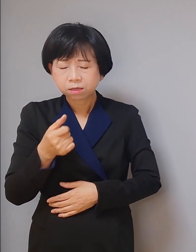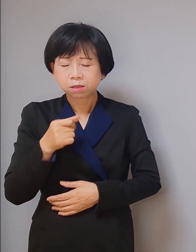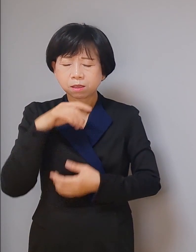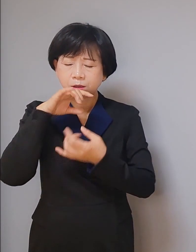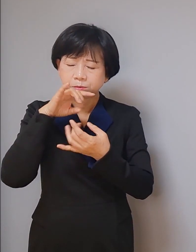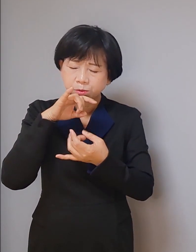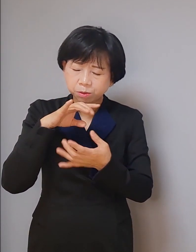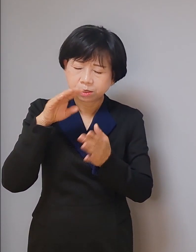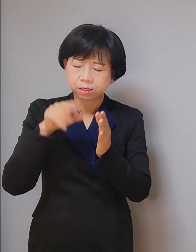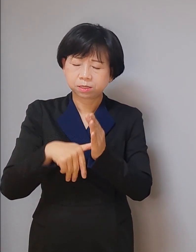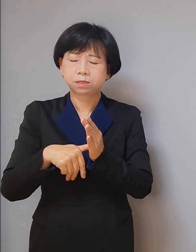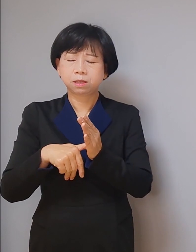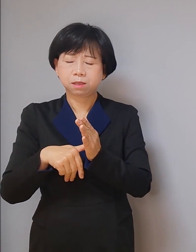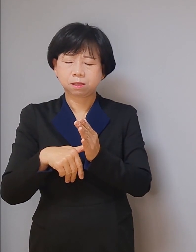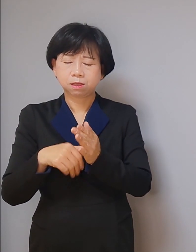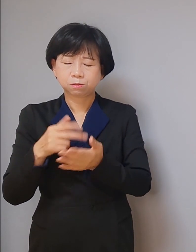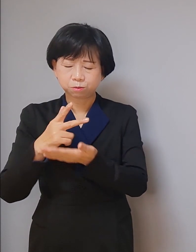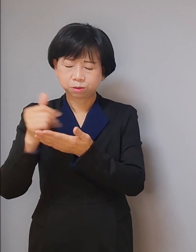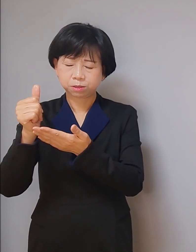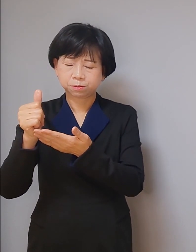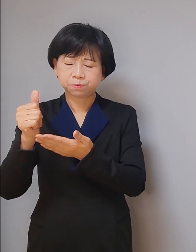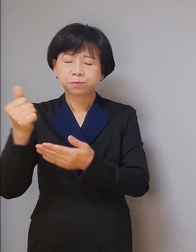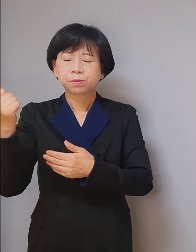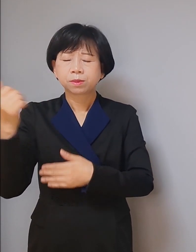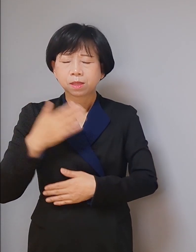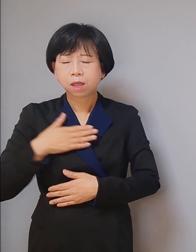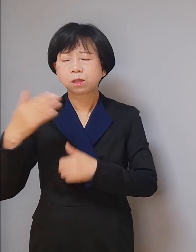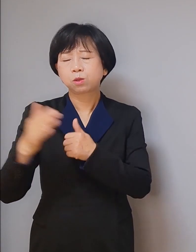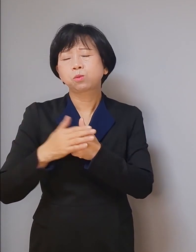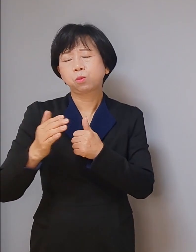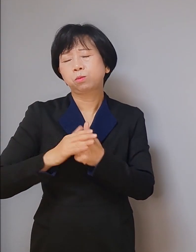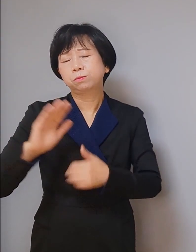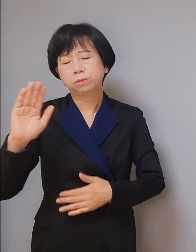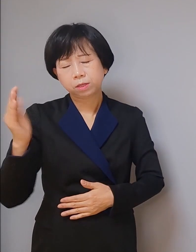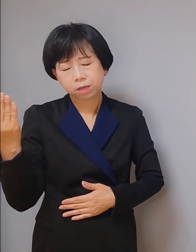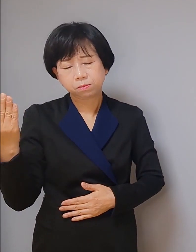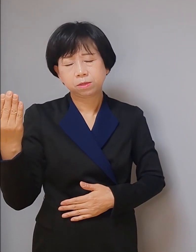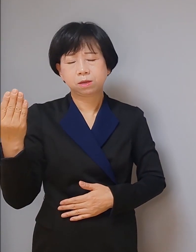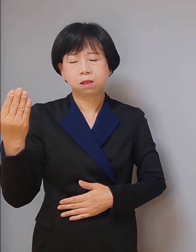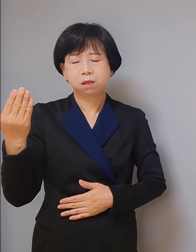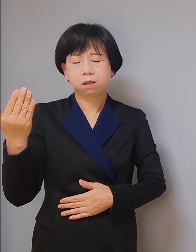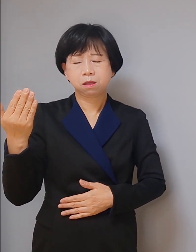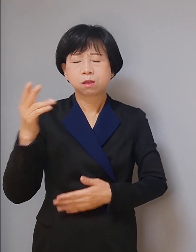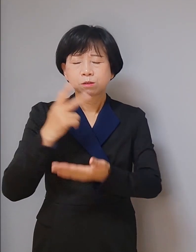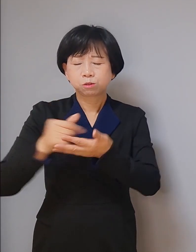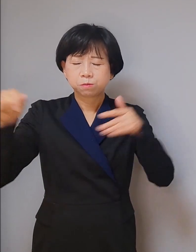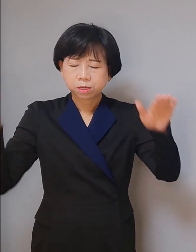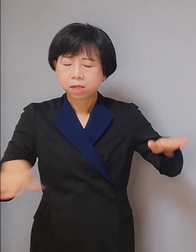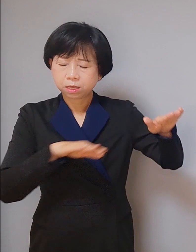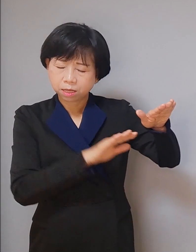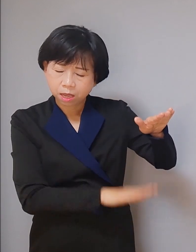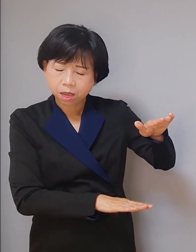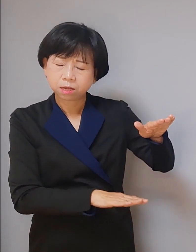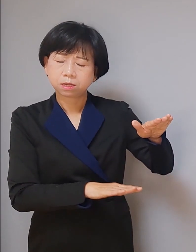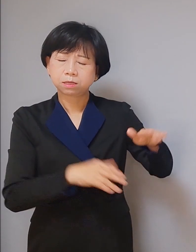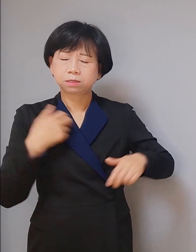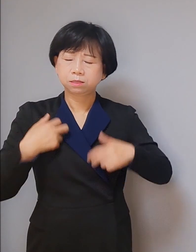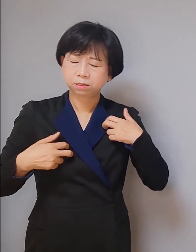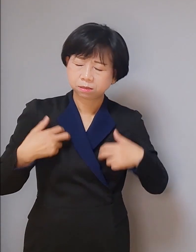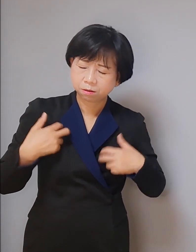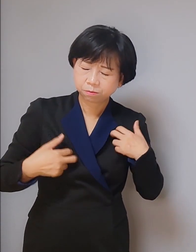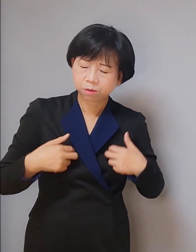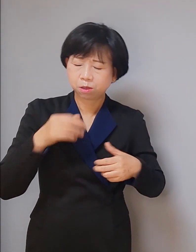읊조릴 때에 하오리니 주는 나의 도움이 되셨음이라. 내가 주의 날개 그늘에서